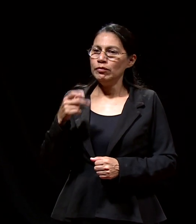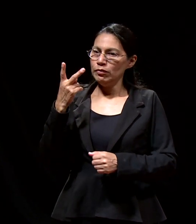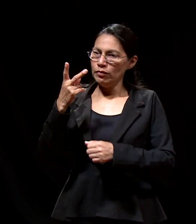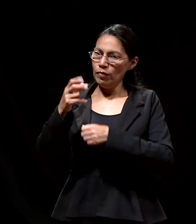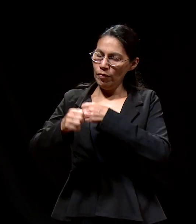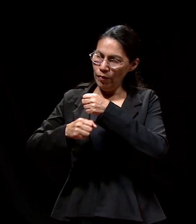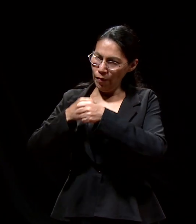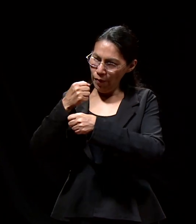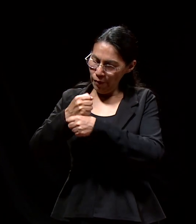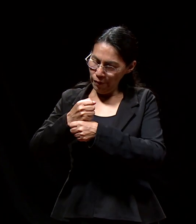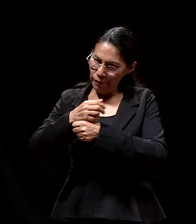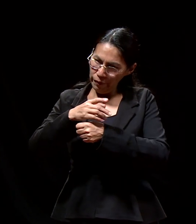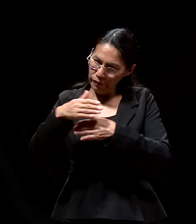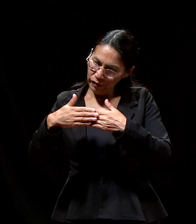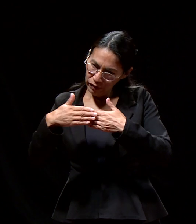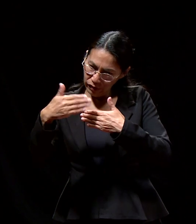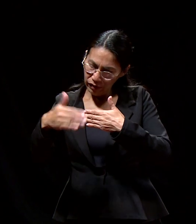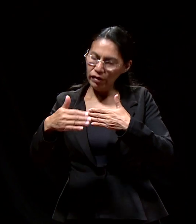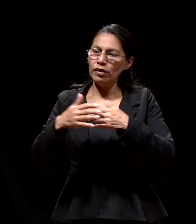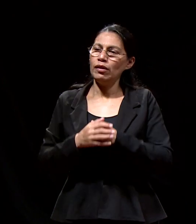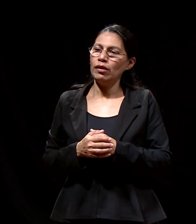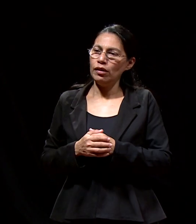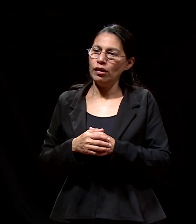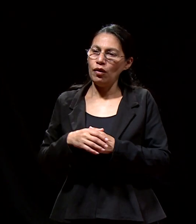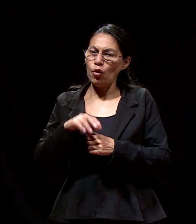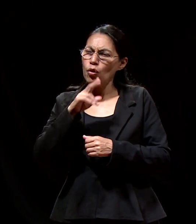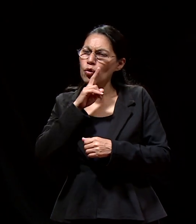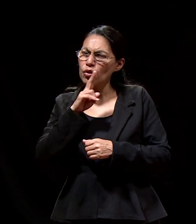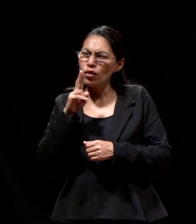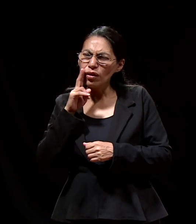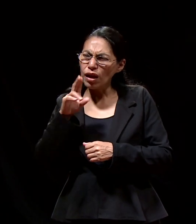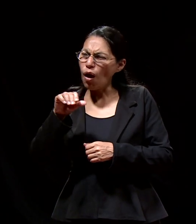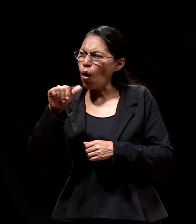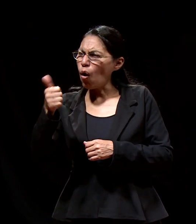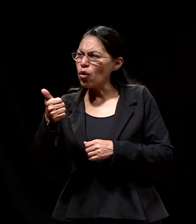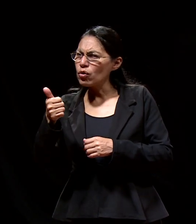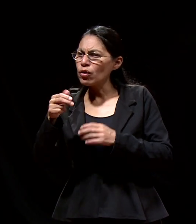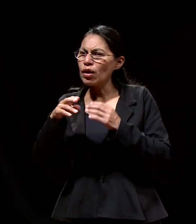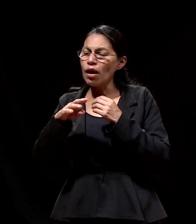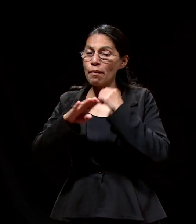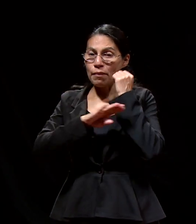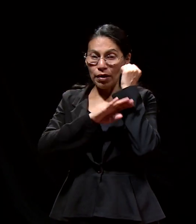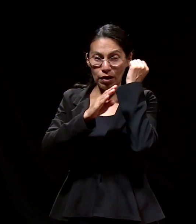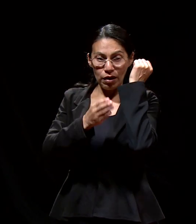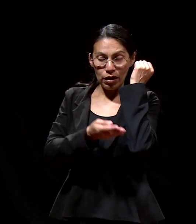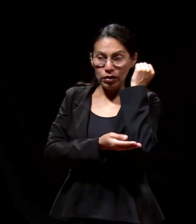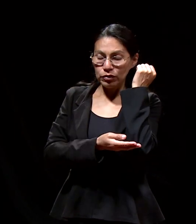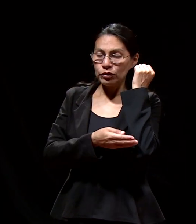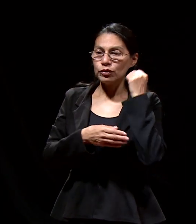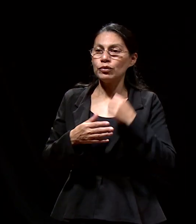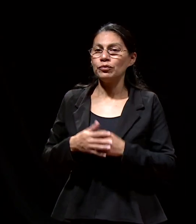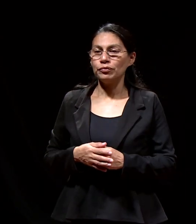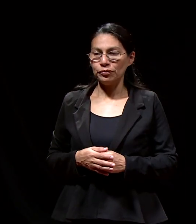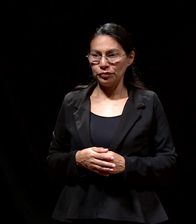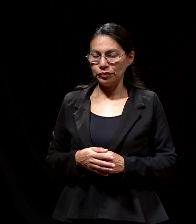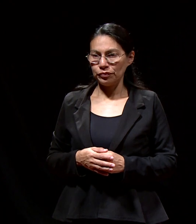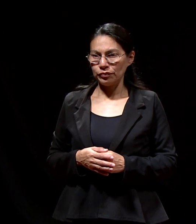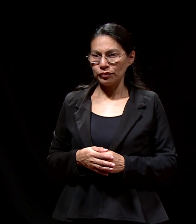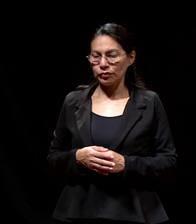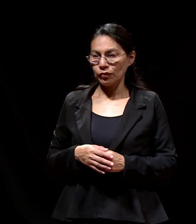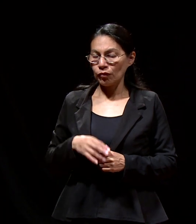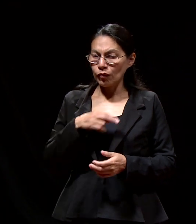2 años más tarde otra noticia otro embarazo más y